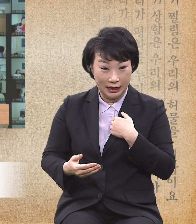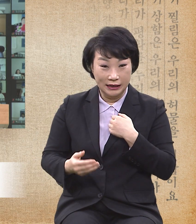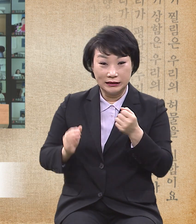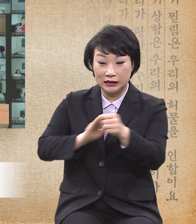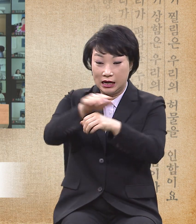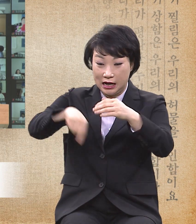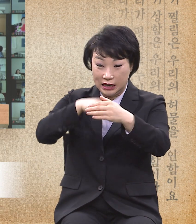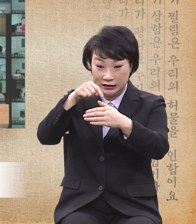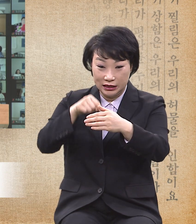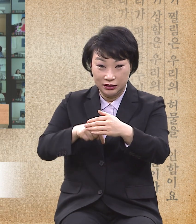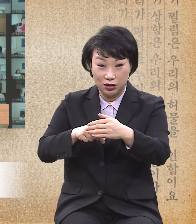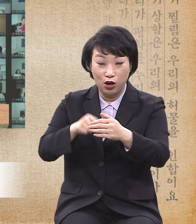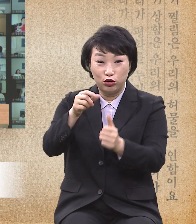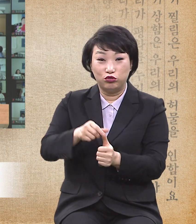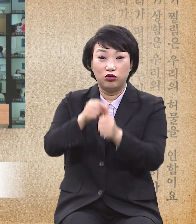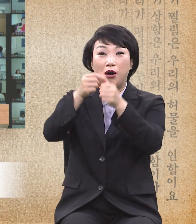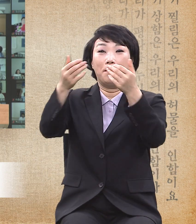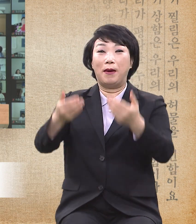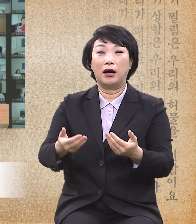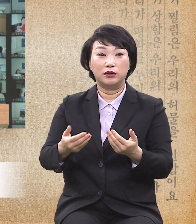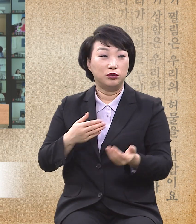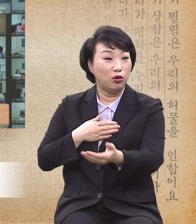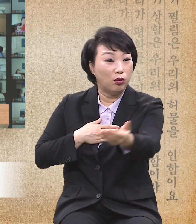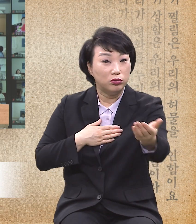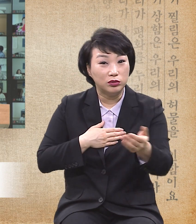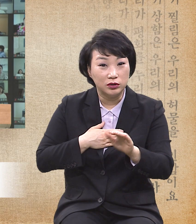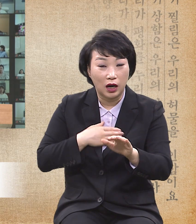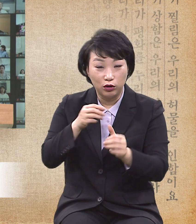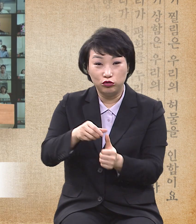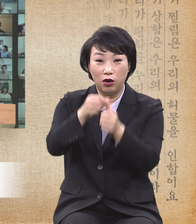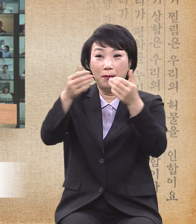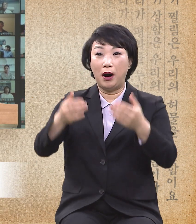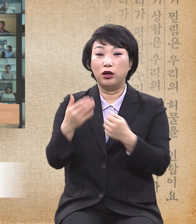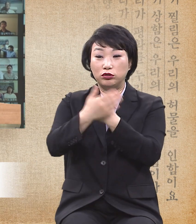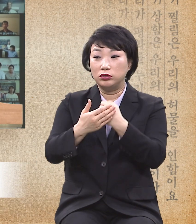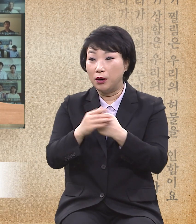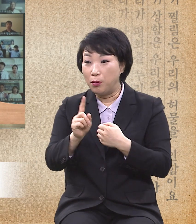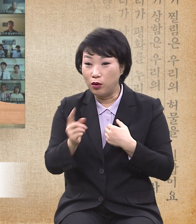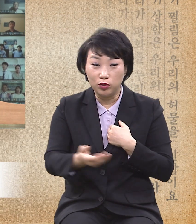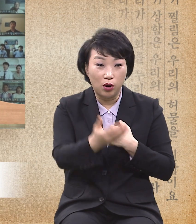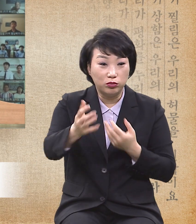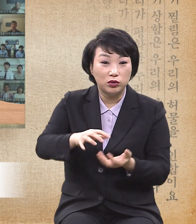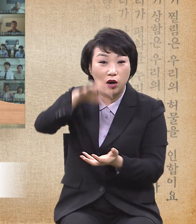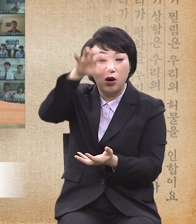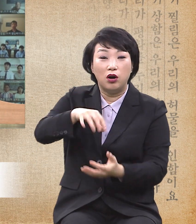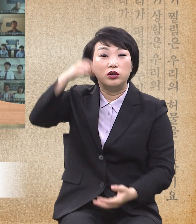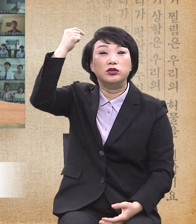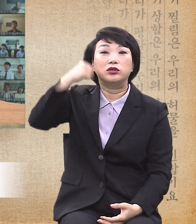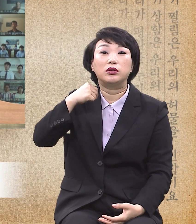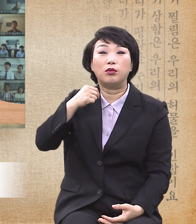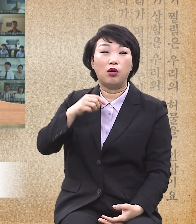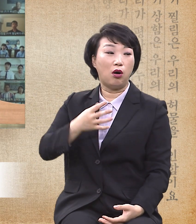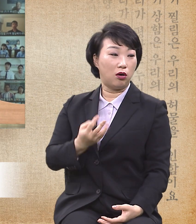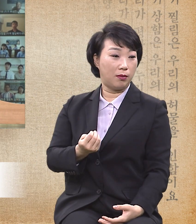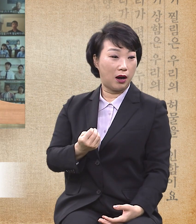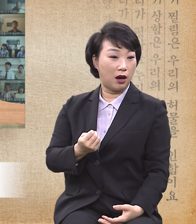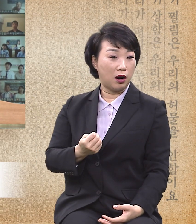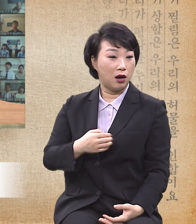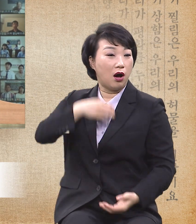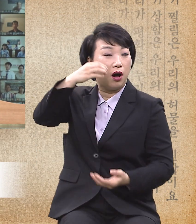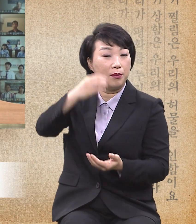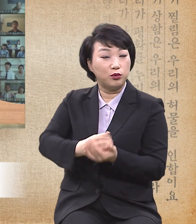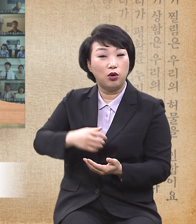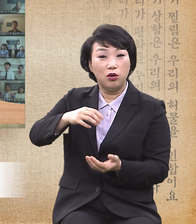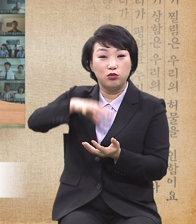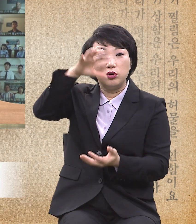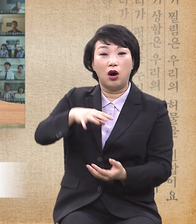사랑 안에서 구원받았다면 구원받은 은혜는 얼마나 느끼며 얼마나